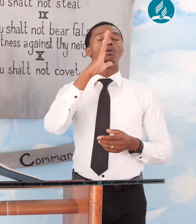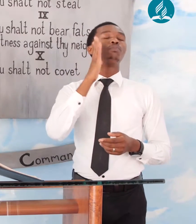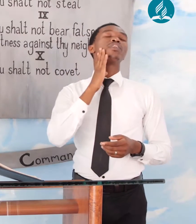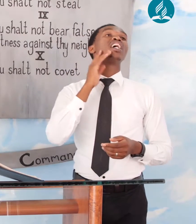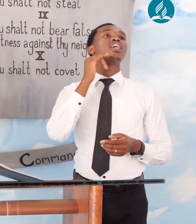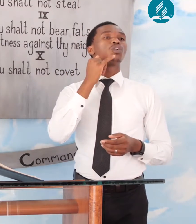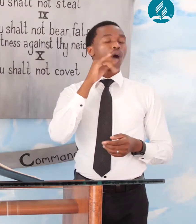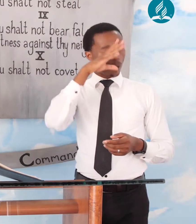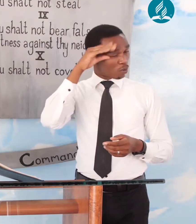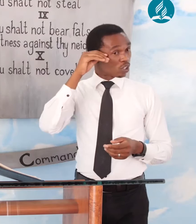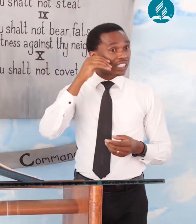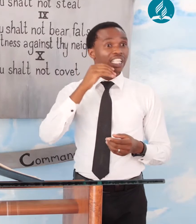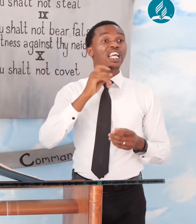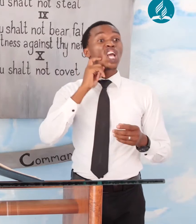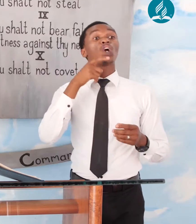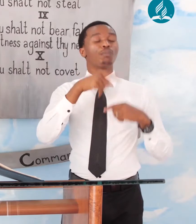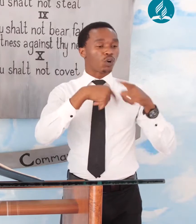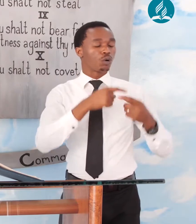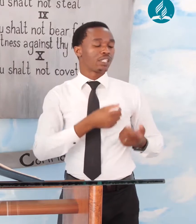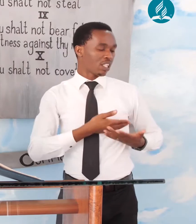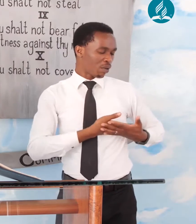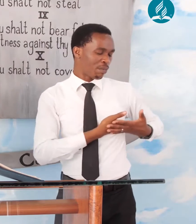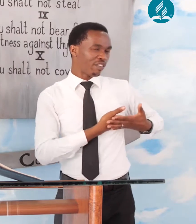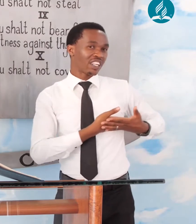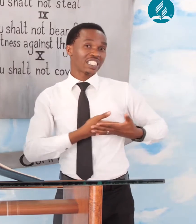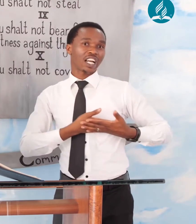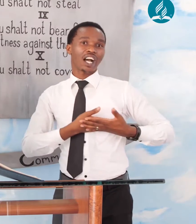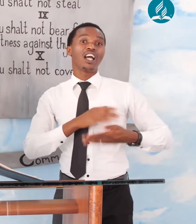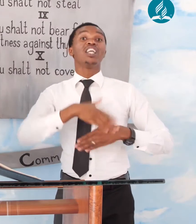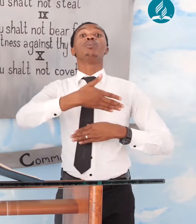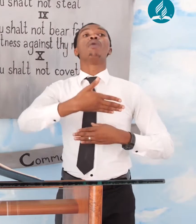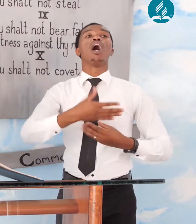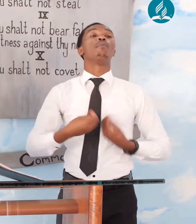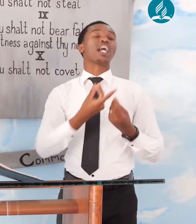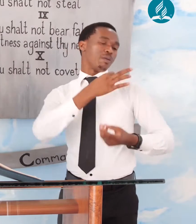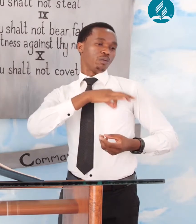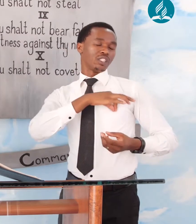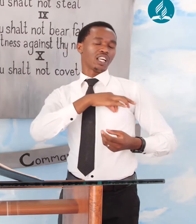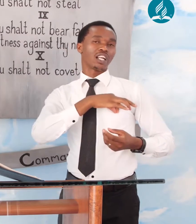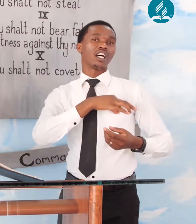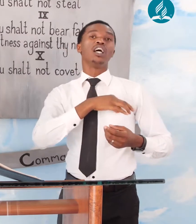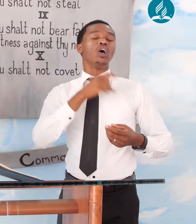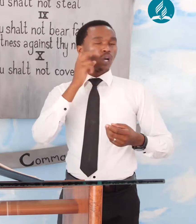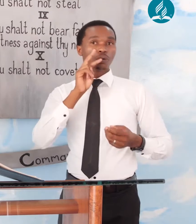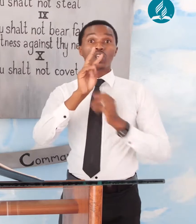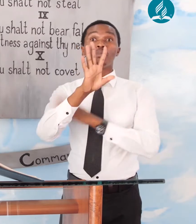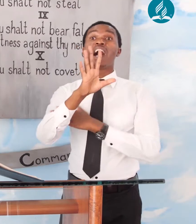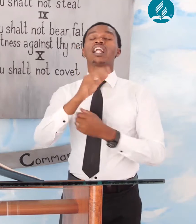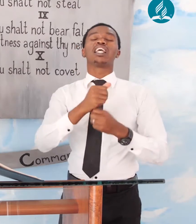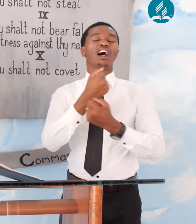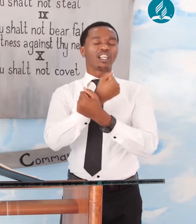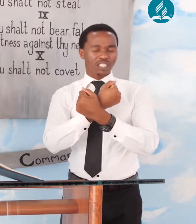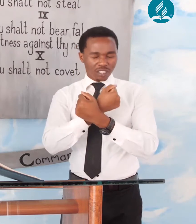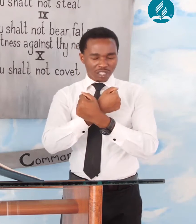bupfe ariko Imana ntiyamurokoye gusa ahubwo uretse no kumurokora yamwongeyeho no